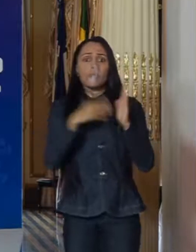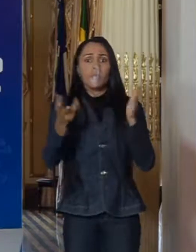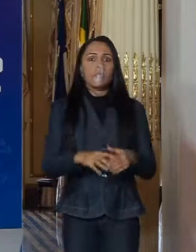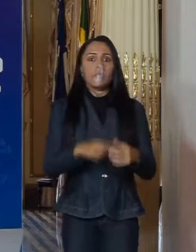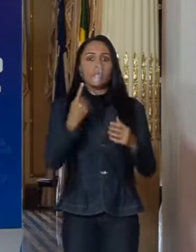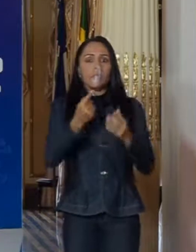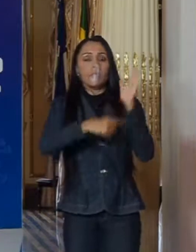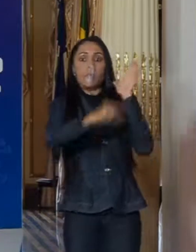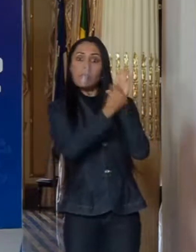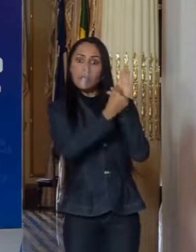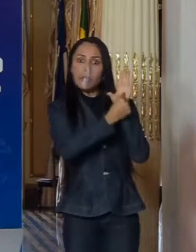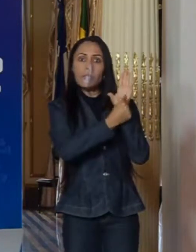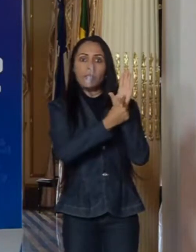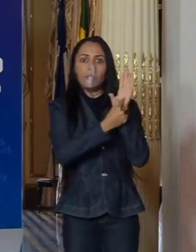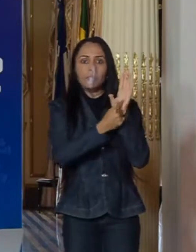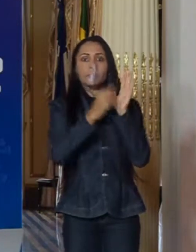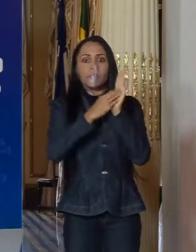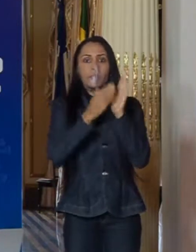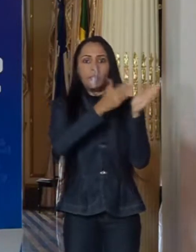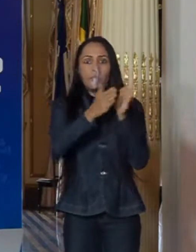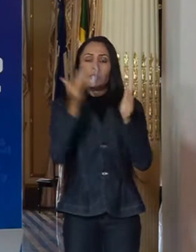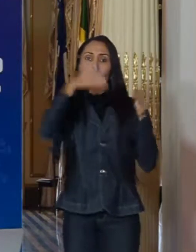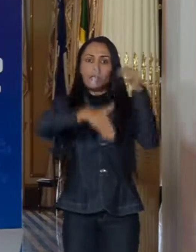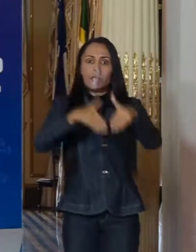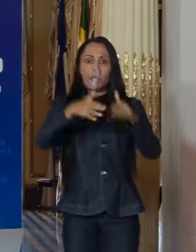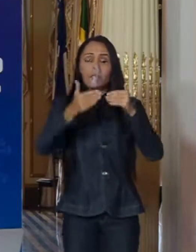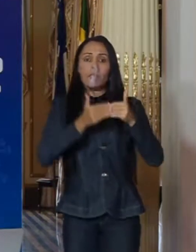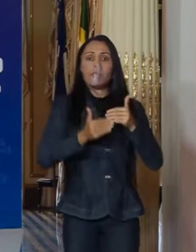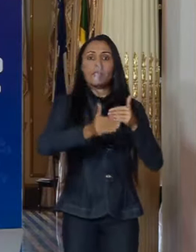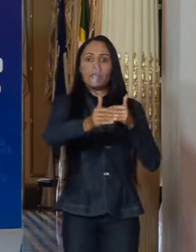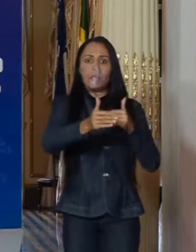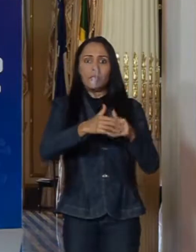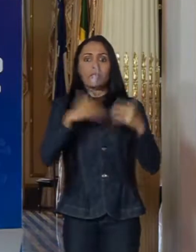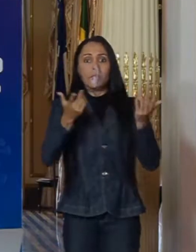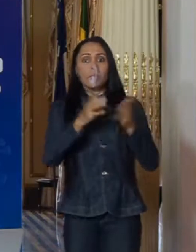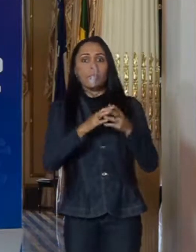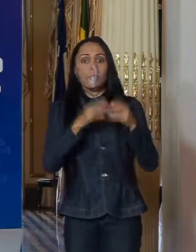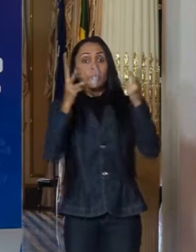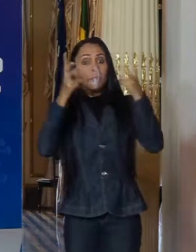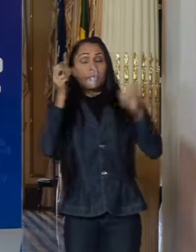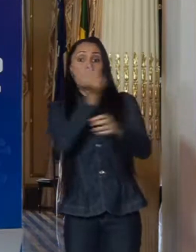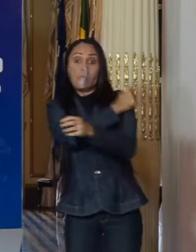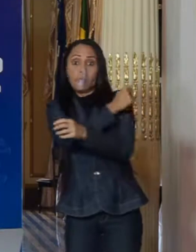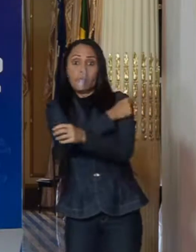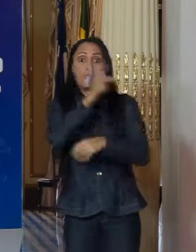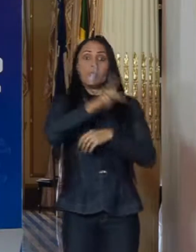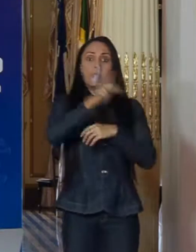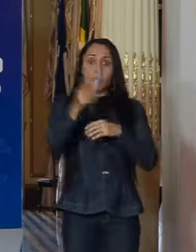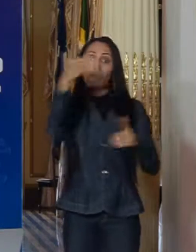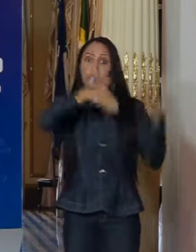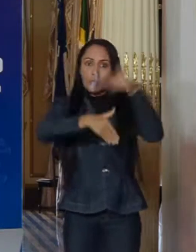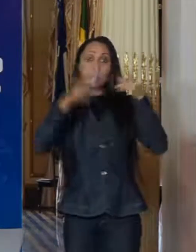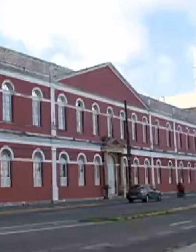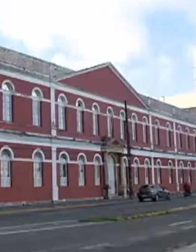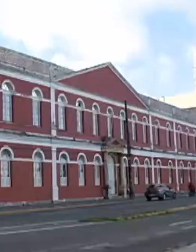celular computador um aplicativo ao nosso canal e acesso ea partir dele que nós vamos identificar com o estudante e os professores vão tá acessando